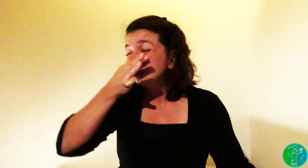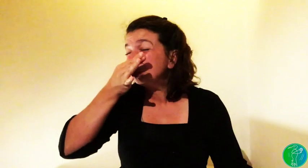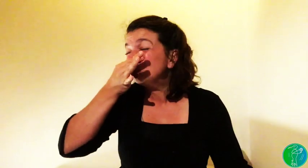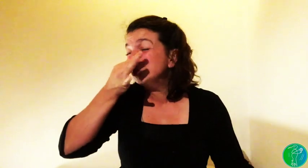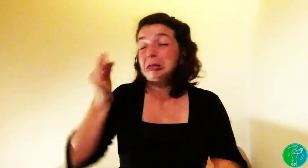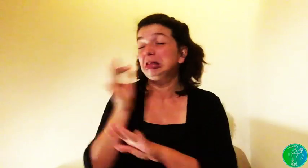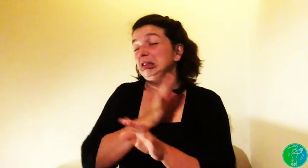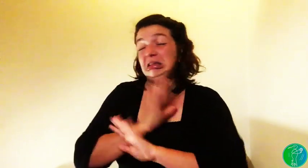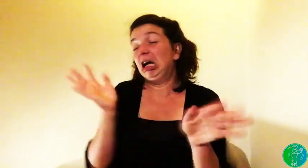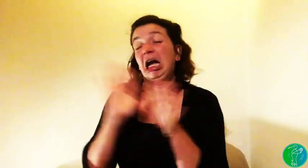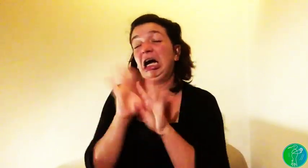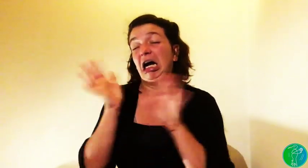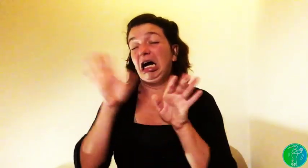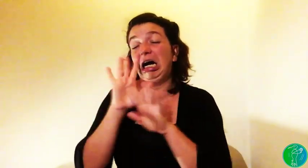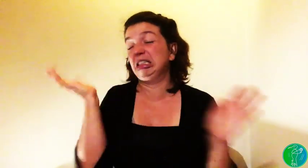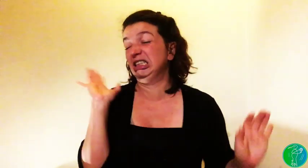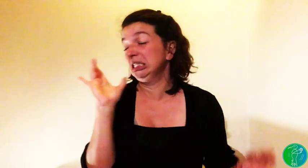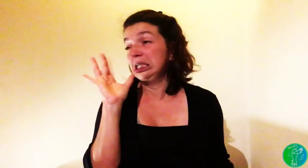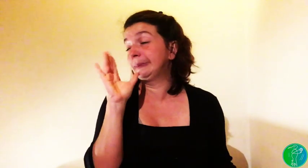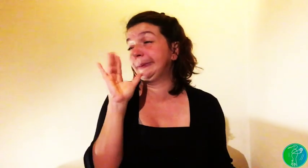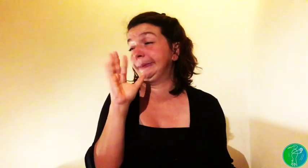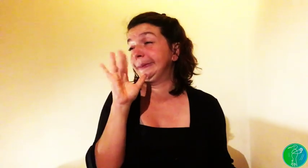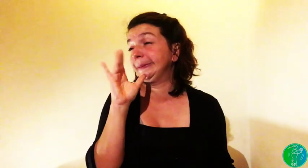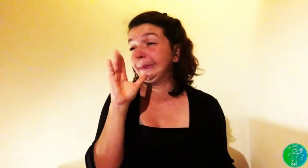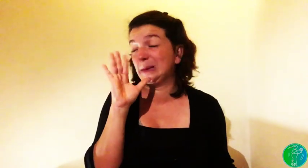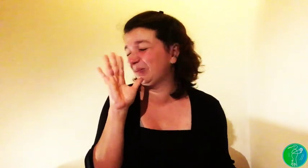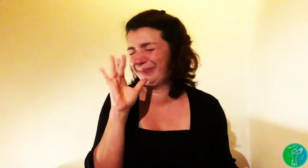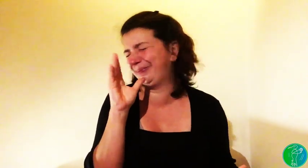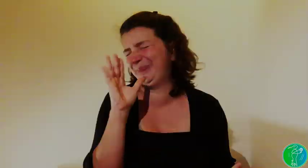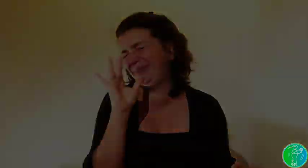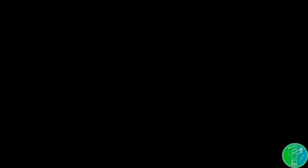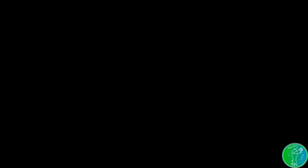Et puis cela me gratte et je sens mauvais, cela ne va pas du tout.